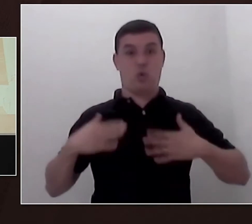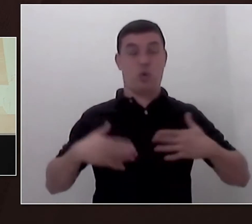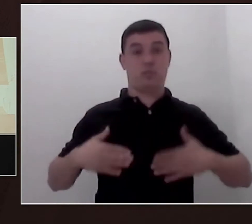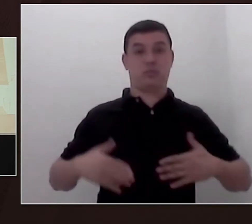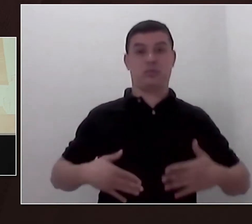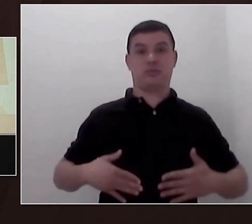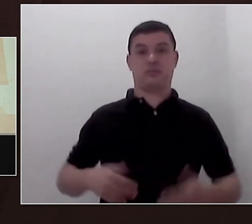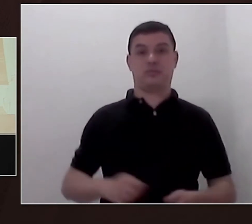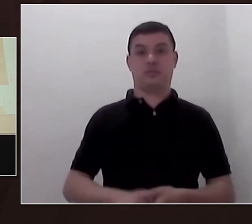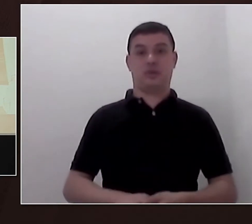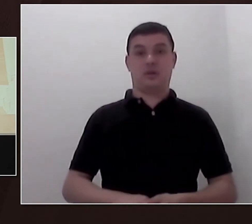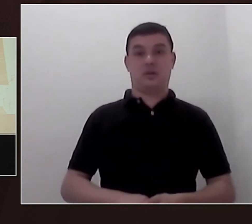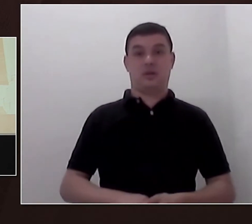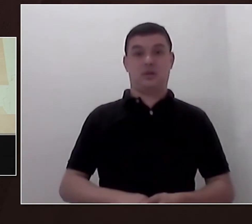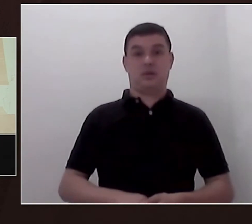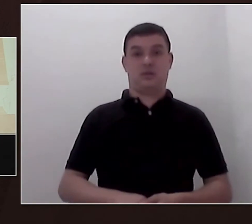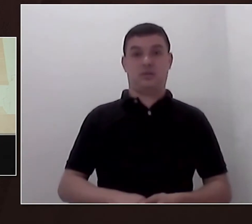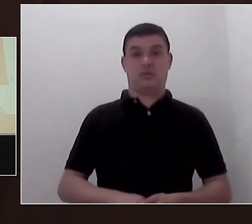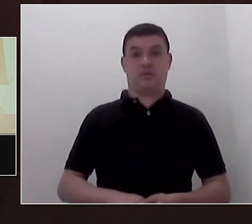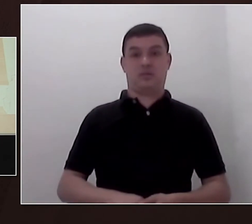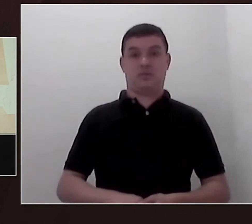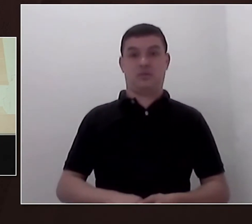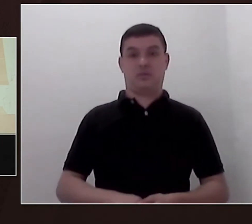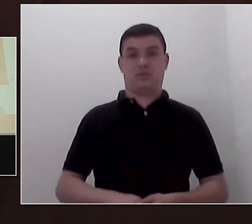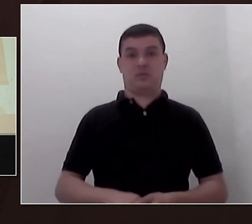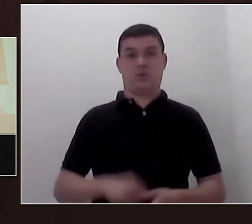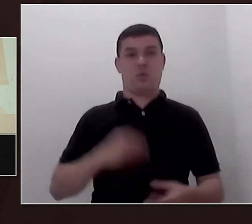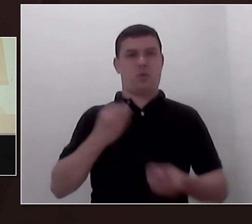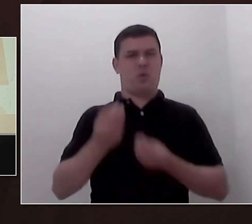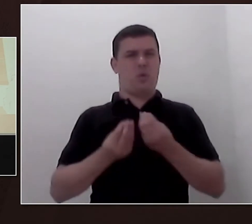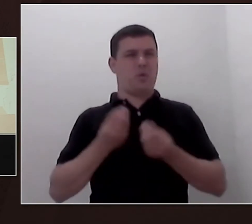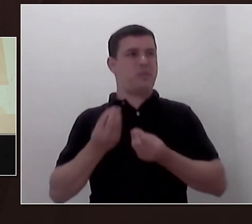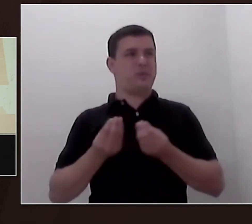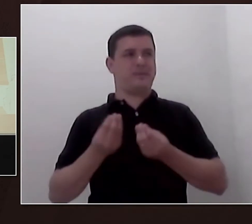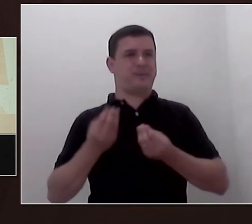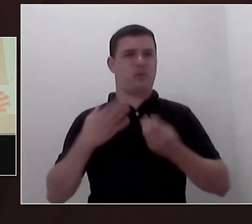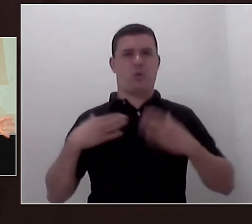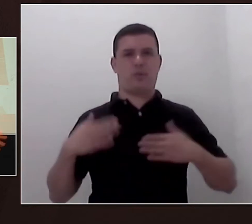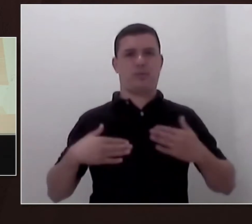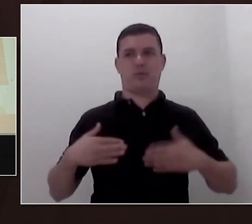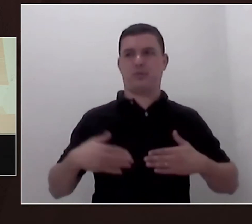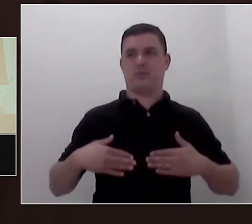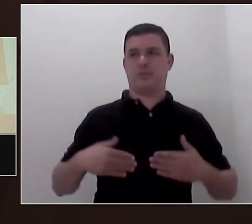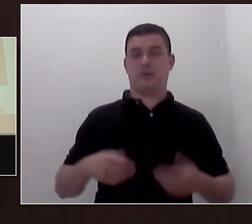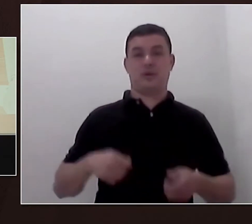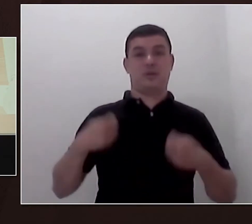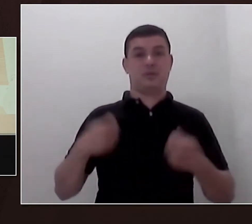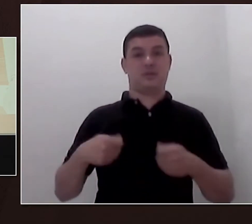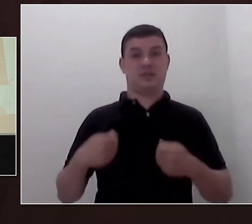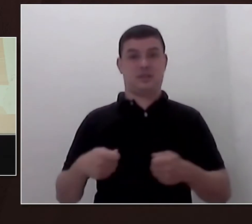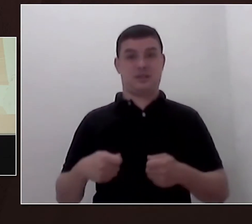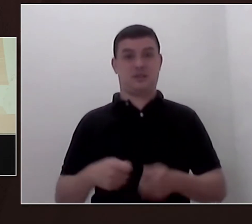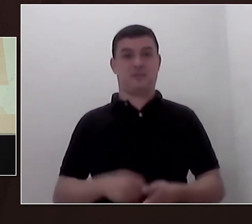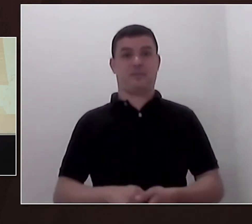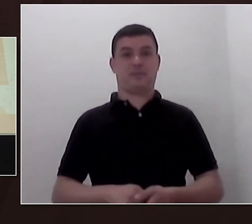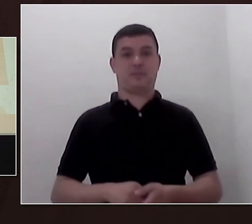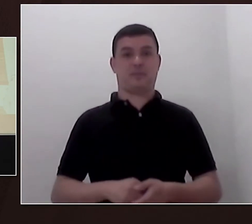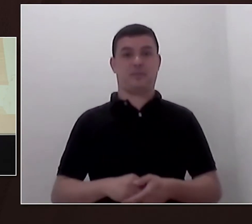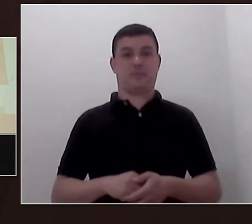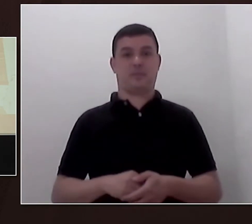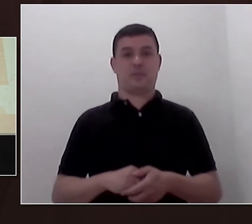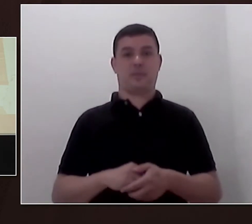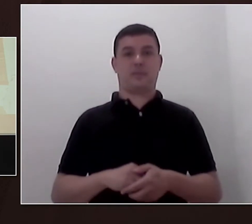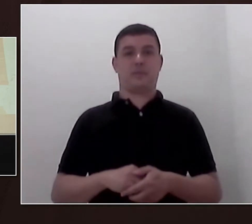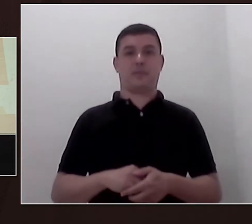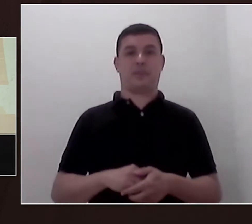as coisas divinas saindo do corpo. Isso é muito parecido um pouco com com budismo e essas religiões